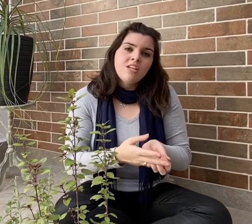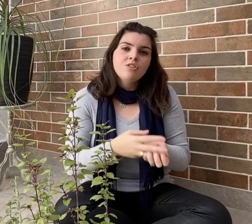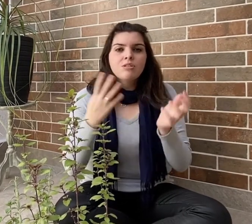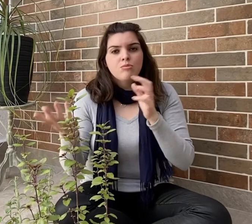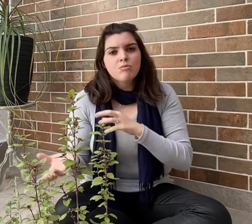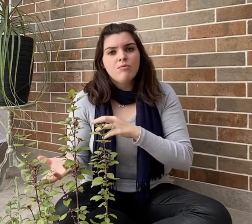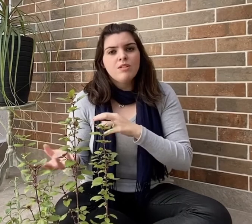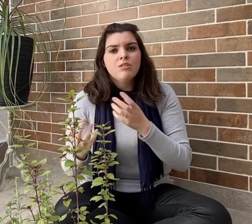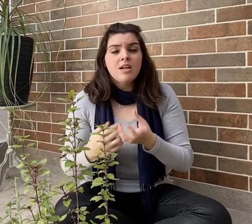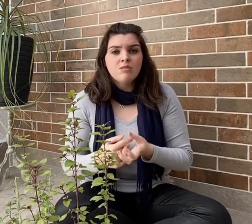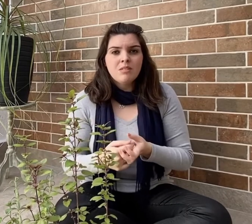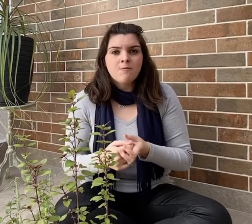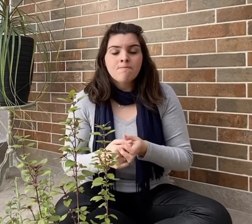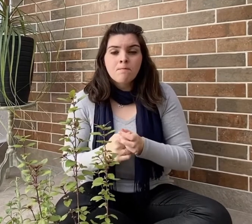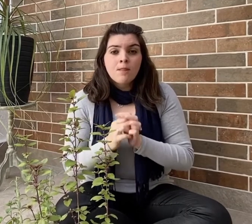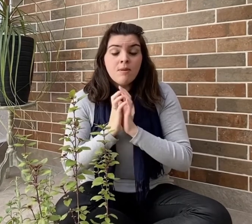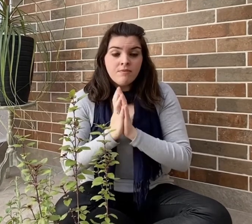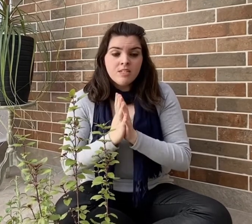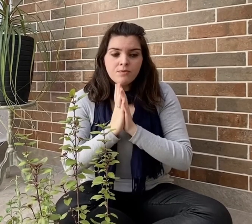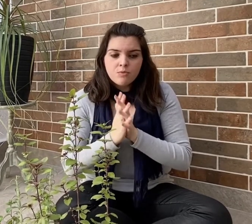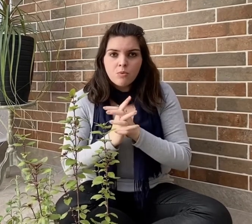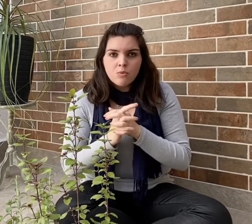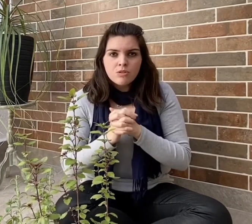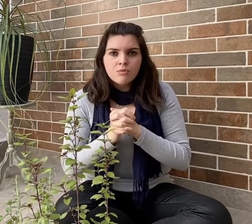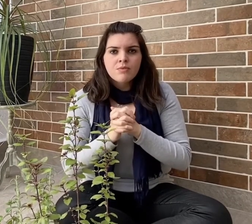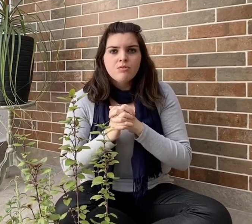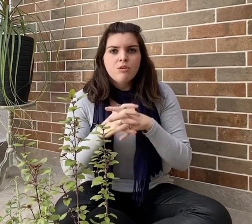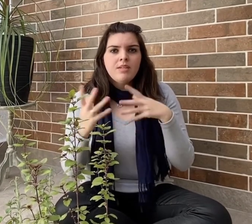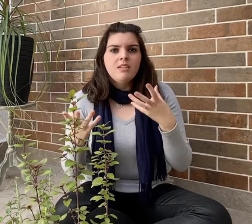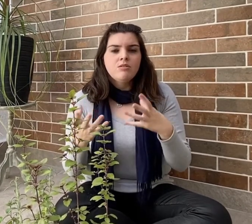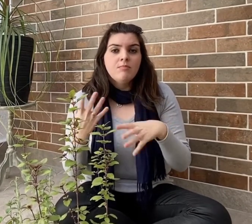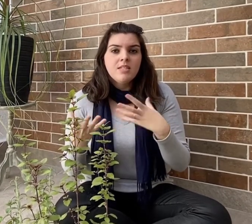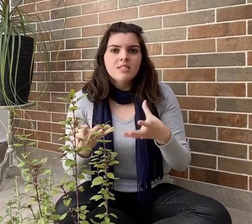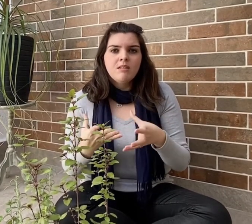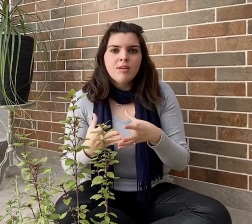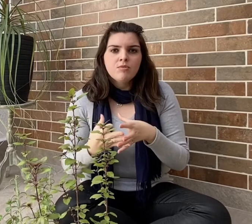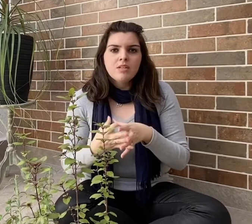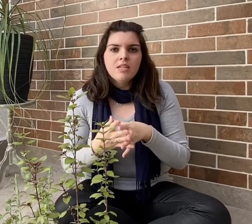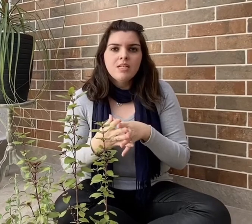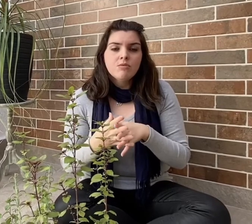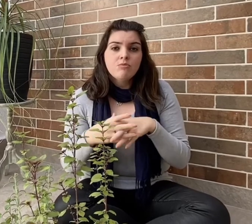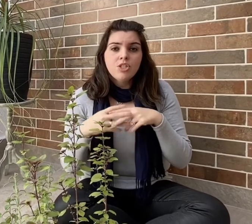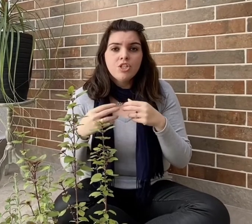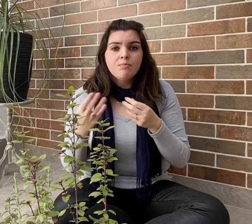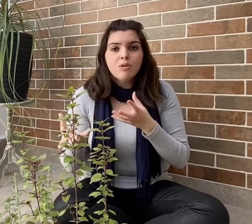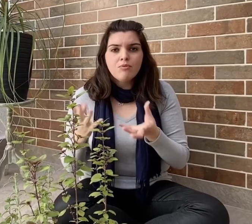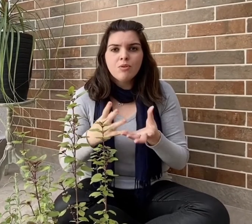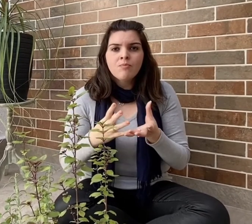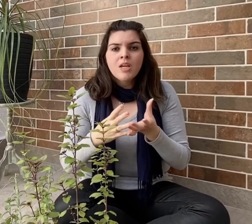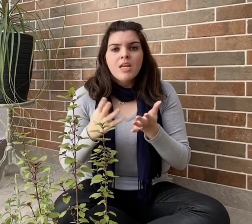diferentes dos convencionais ou não. Uma vez eu fiz um curso sobre esses alimentos orgânicos, onde a gente provou. E